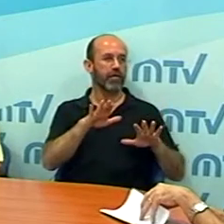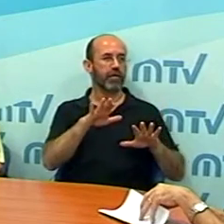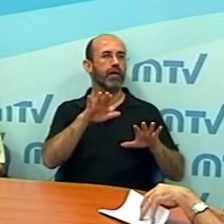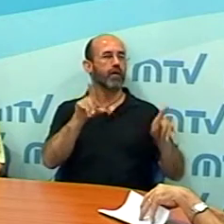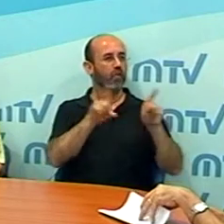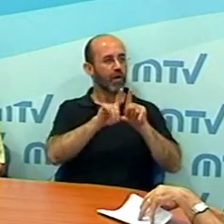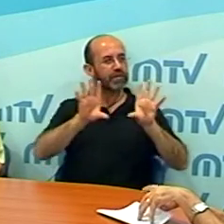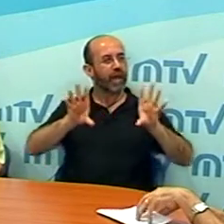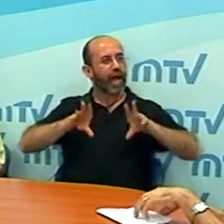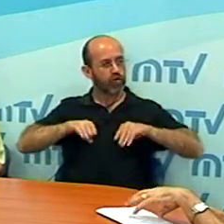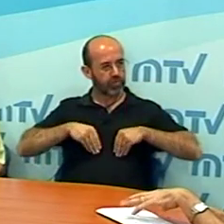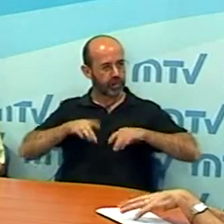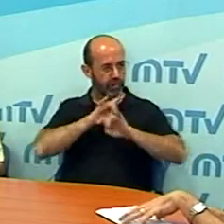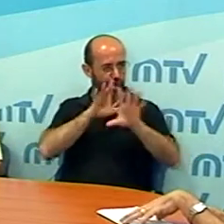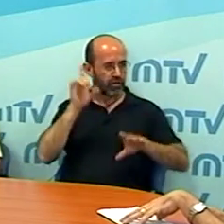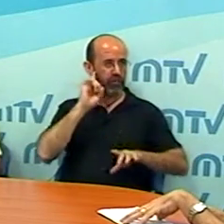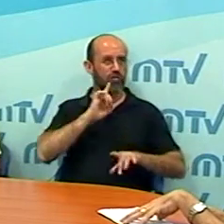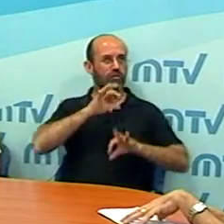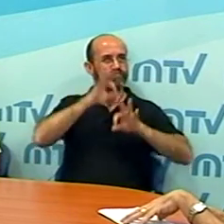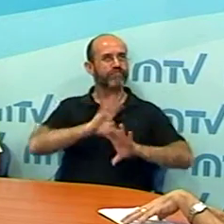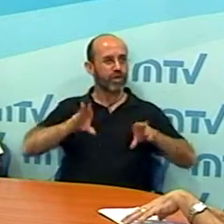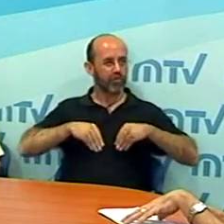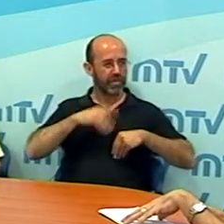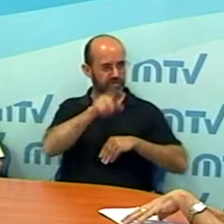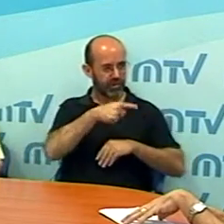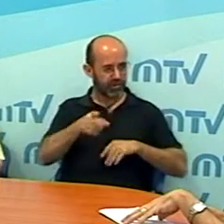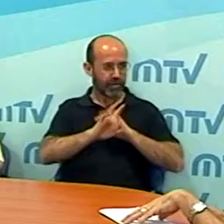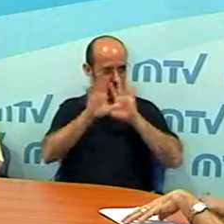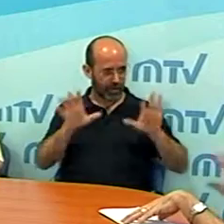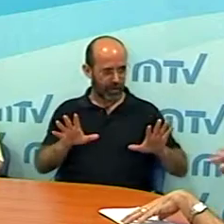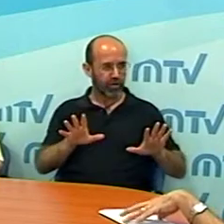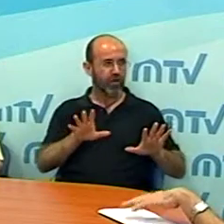tiene que asumirlo, evidentemente. Entonces,